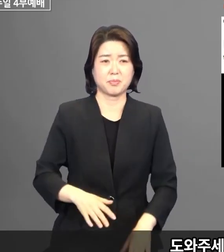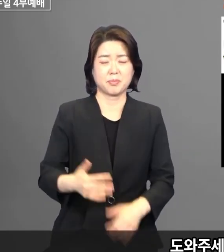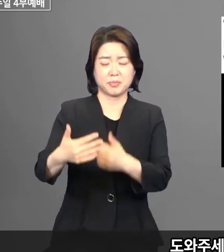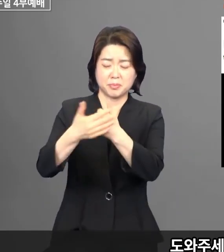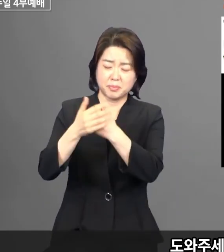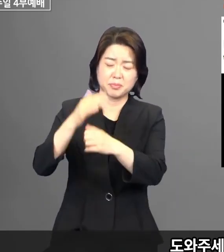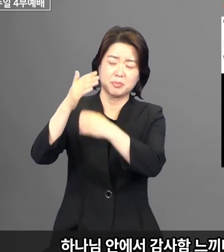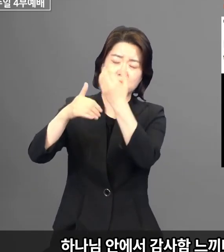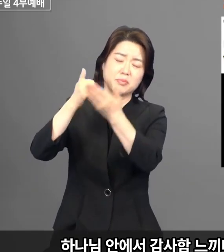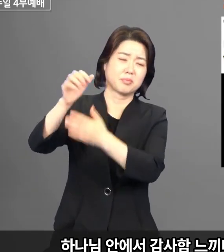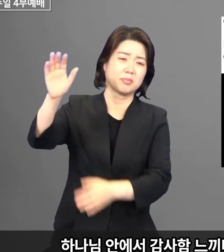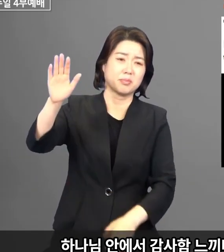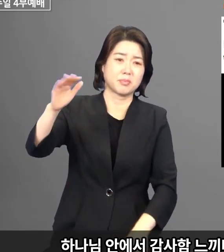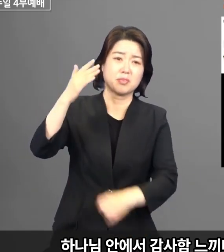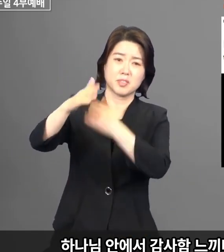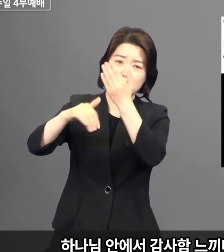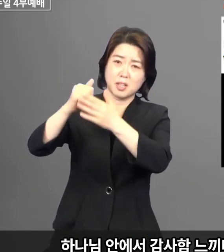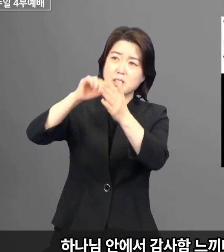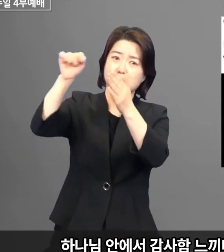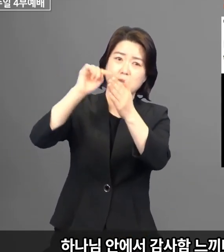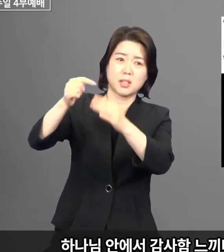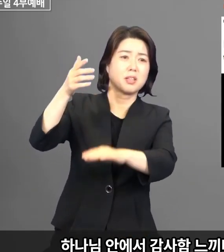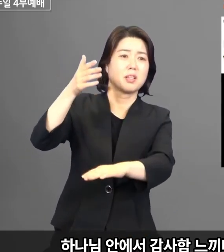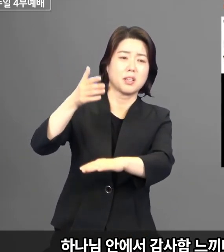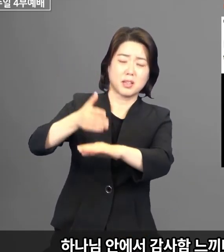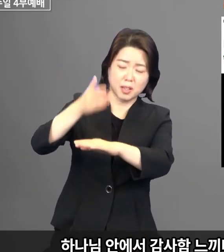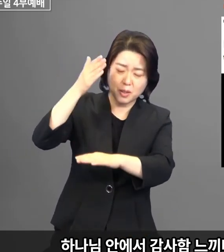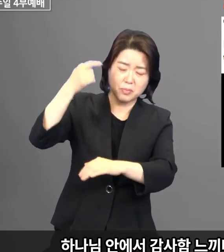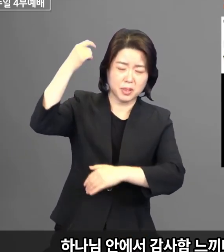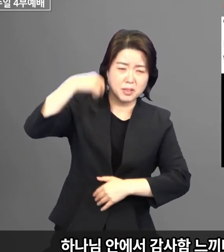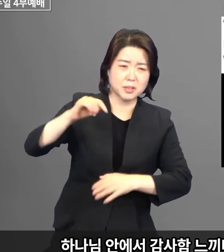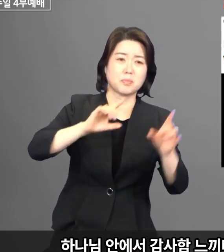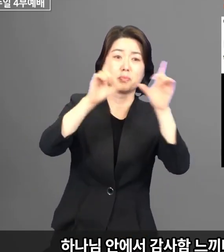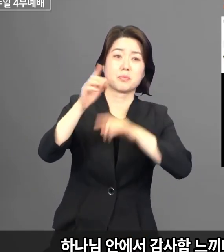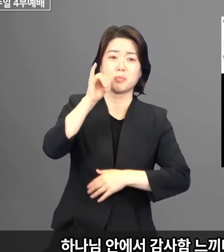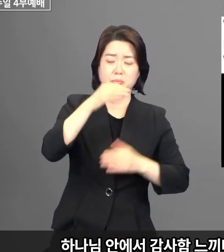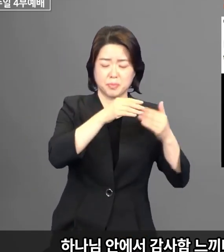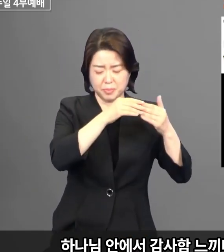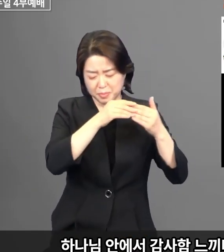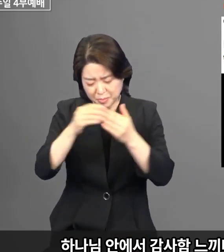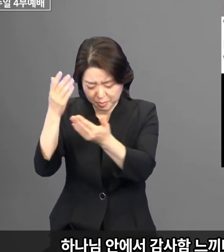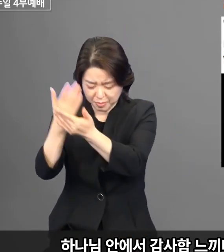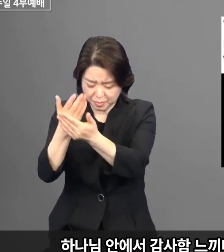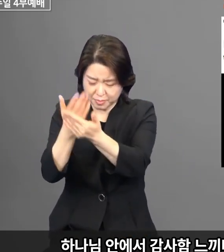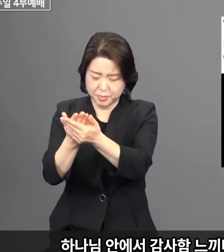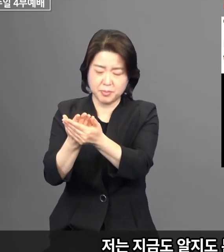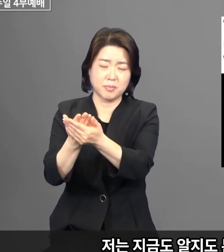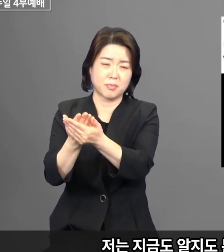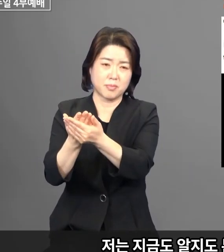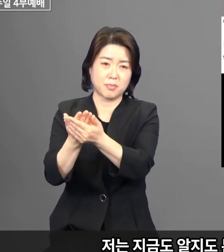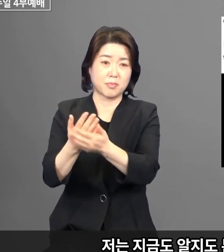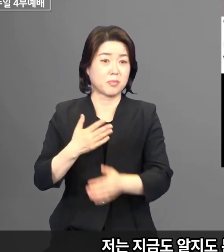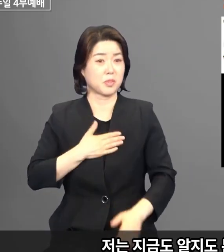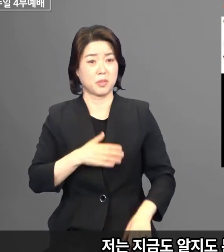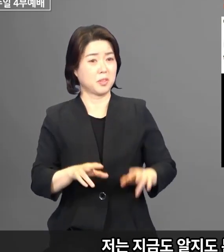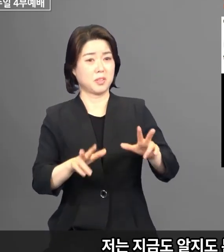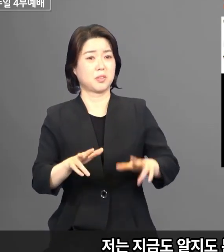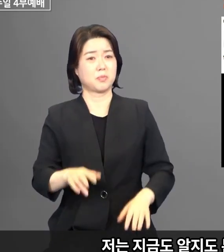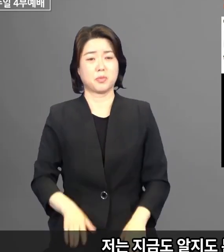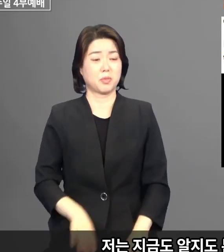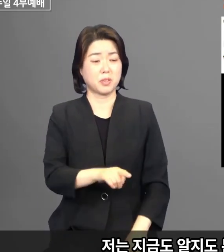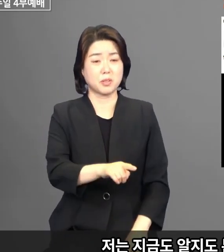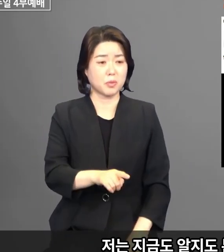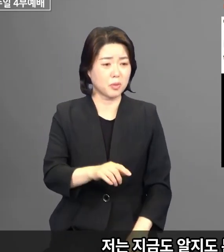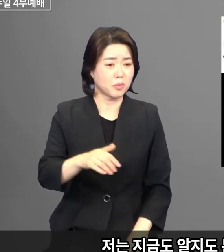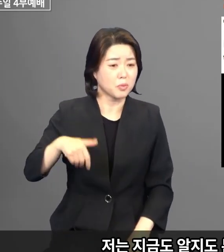도와주세요, 하나님. 하나님 안에서 감사함 느끼며 살아가도록 인도해 주세요. 저는 지금도